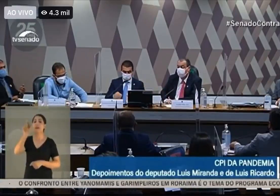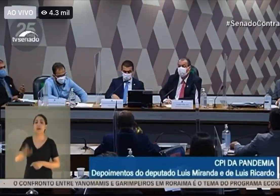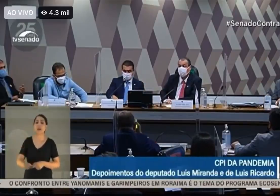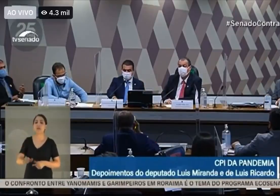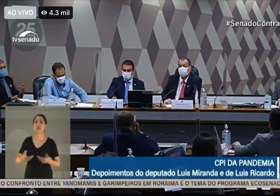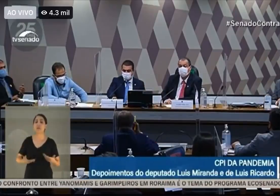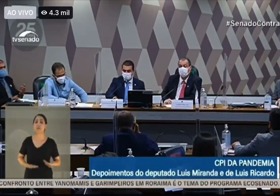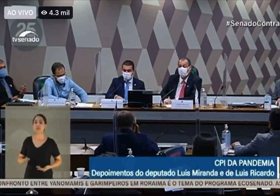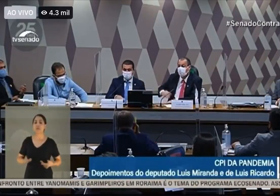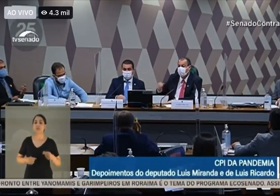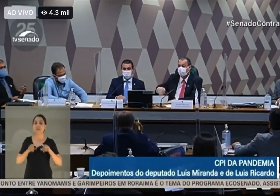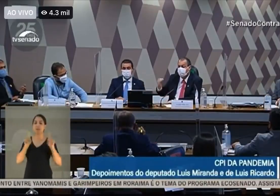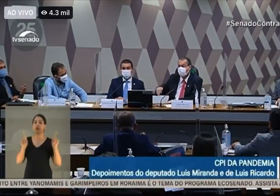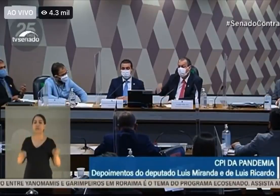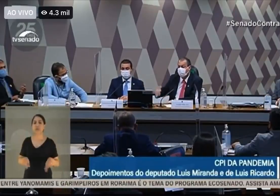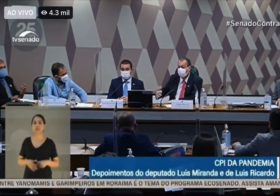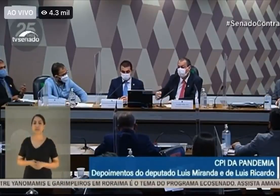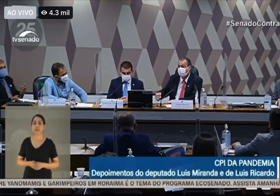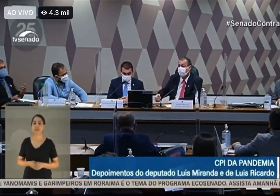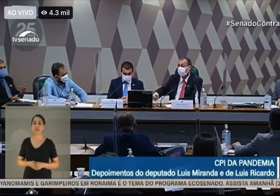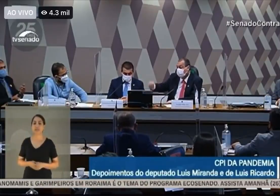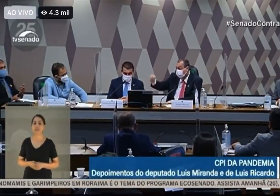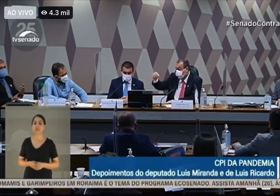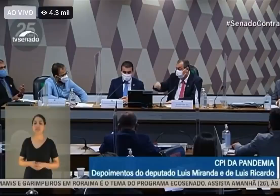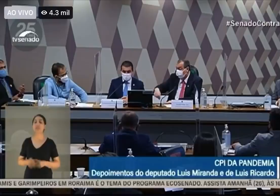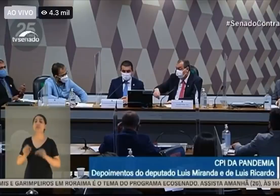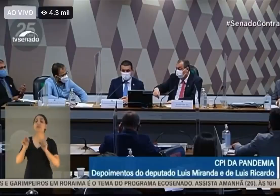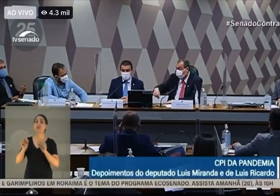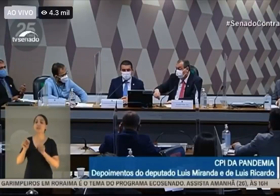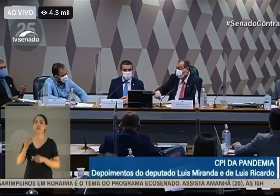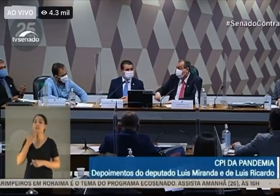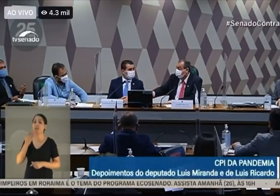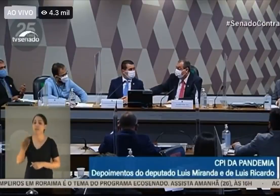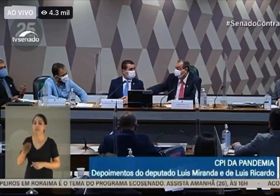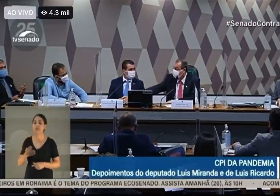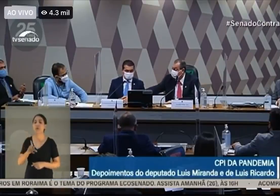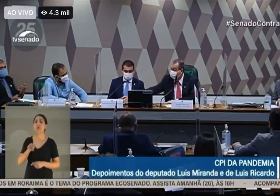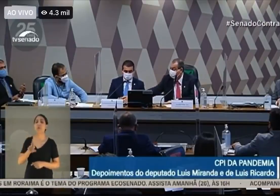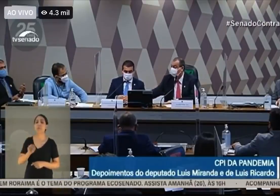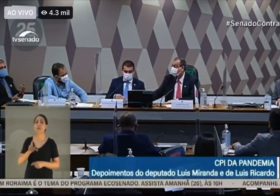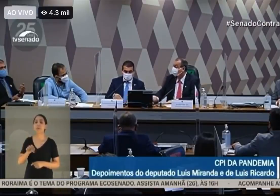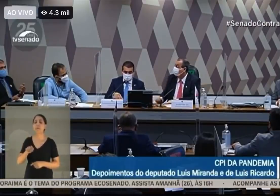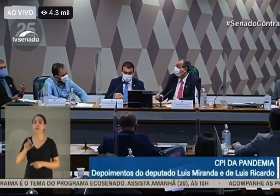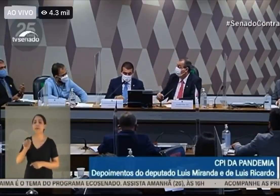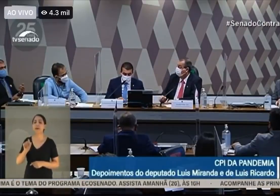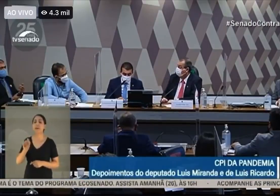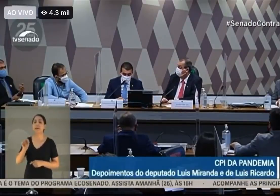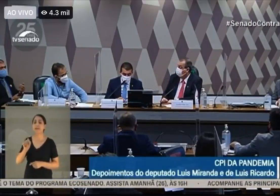escrito. Alguém pediu propina do servidor. É isso que está aqui. Sim, mas aqui o que ele está escrevendo